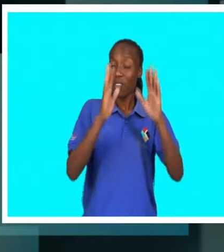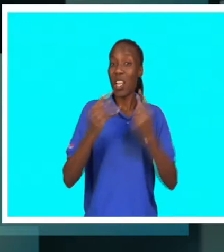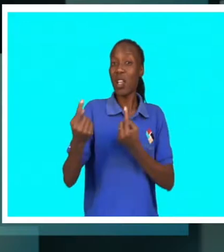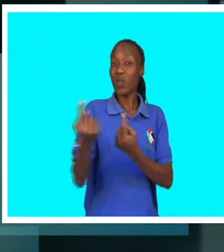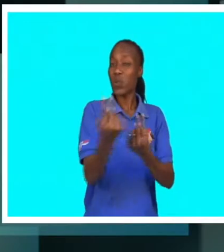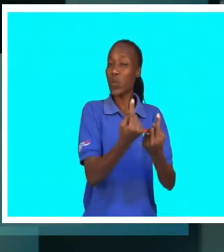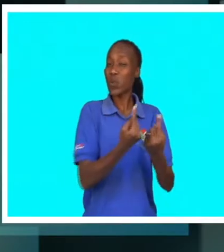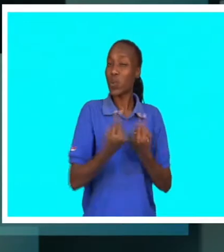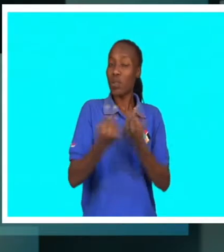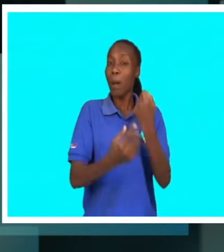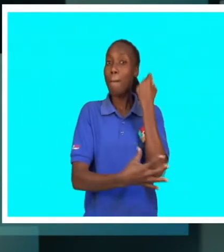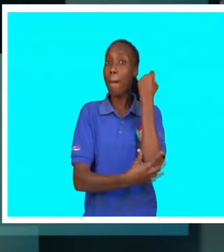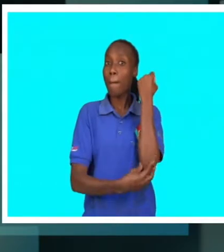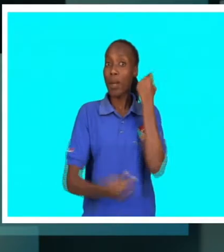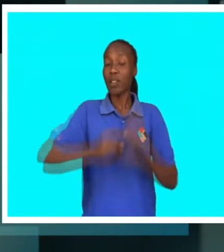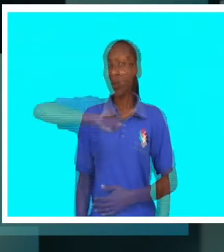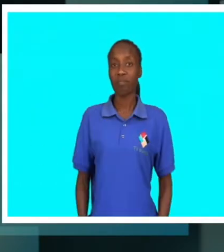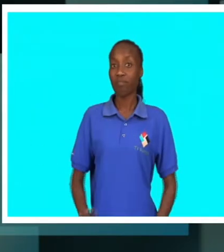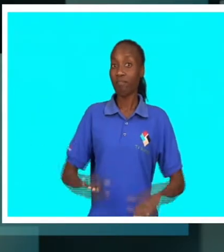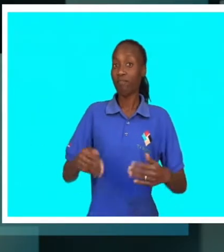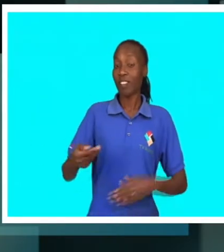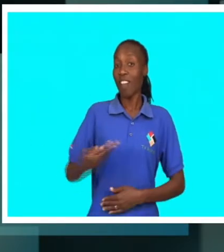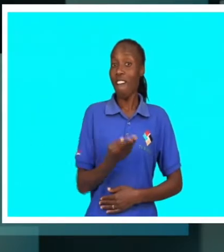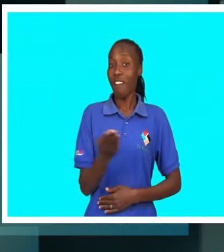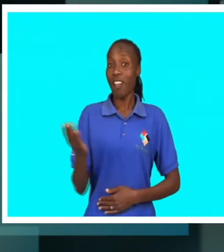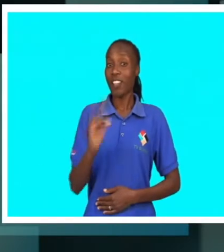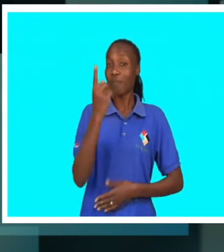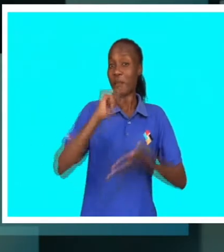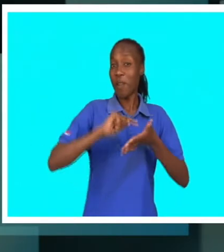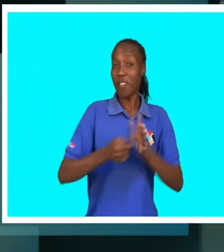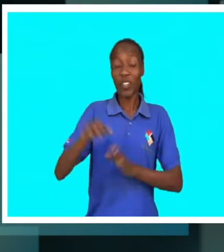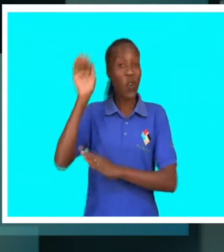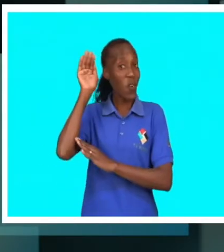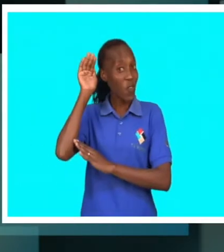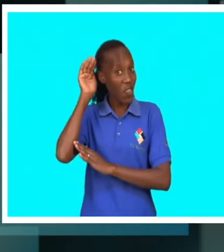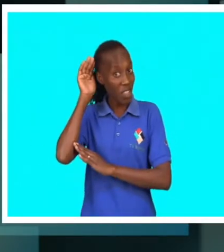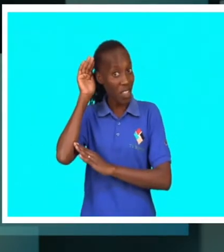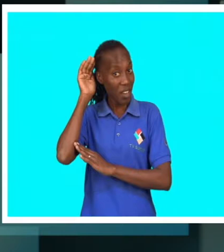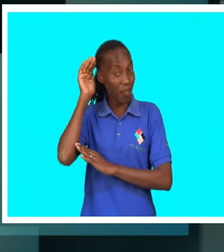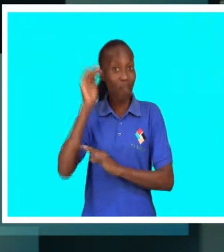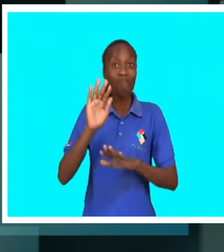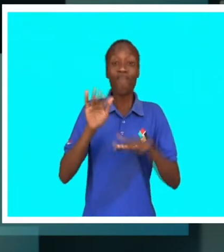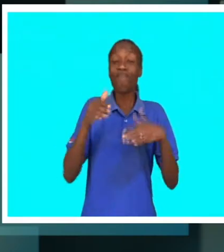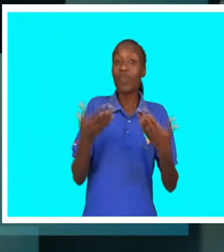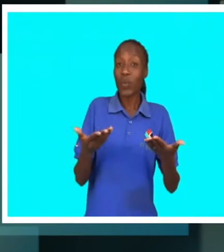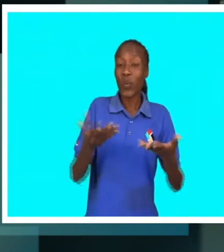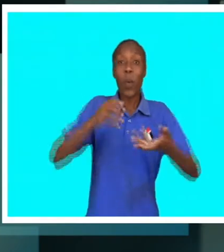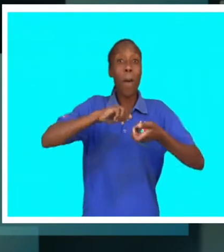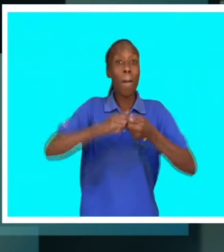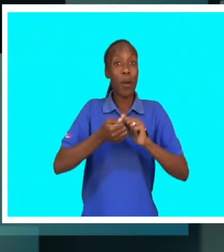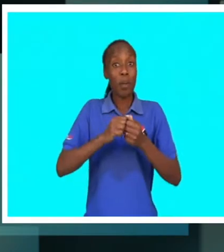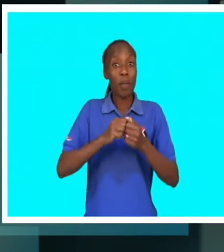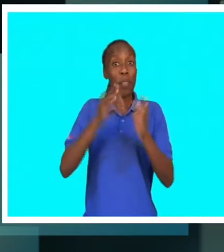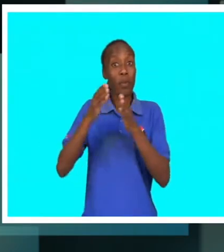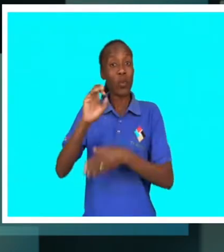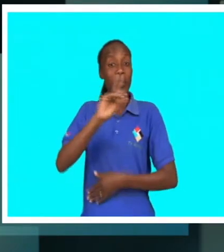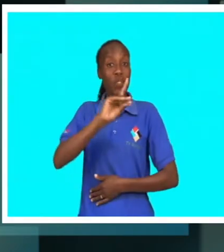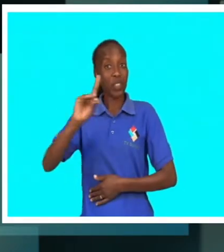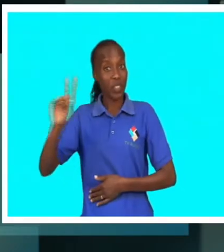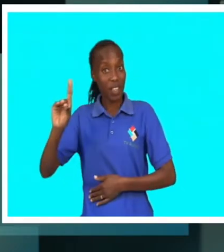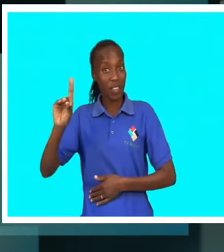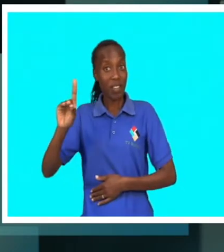de pobreza no nosso país. Estão a ouvir, talvez pela primeira vez, os problemas das pessoas